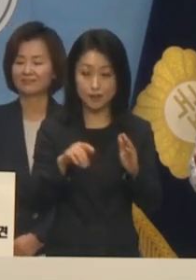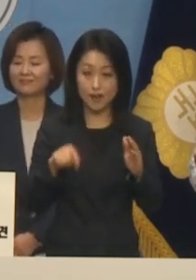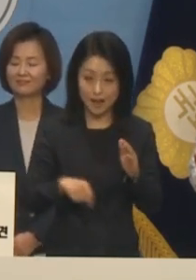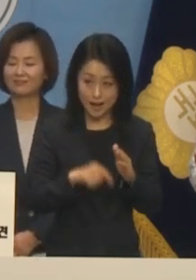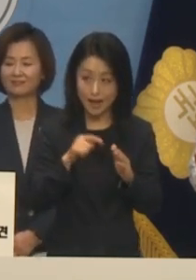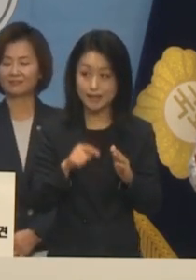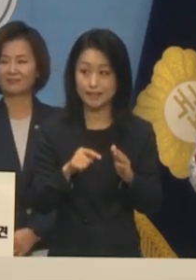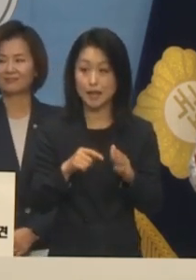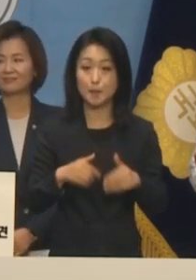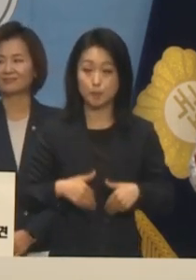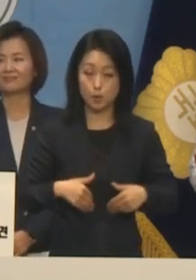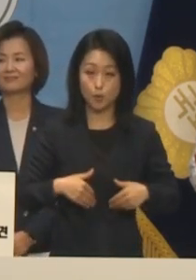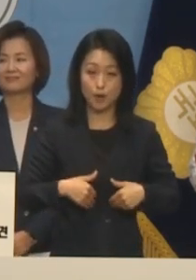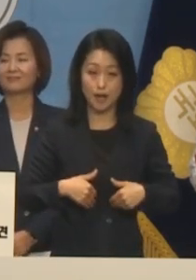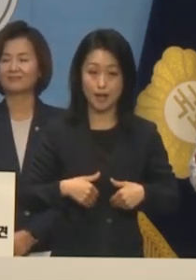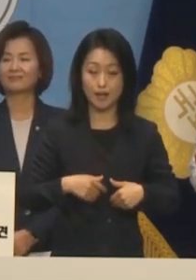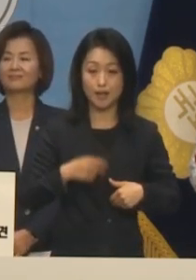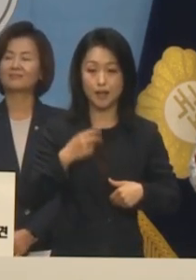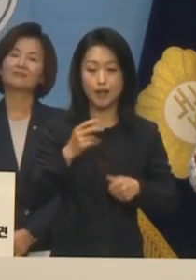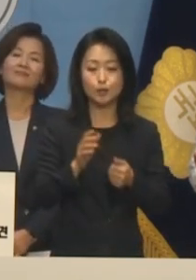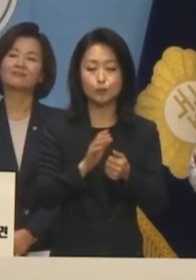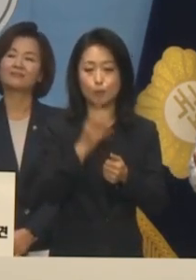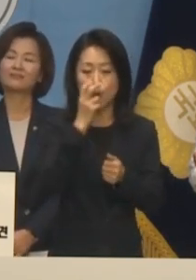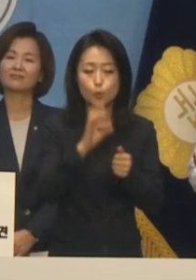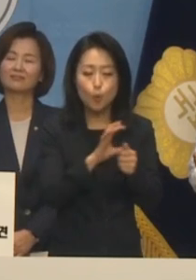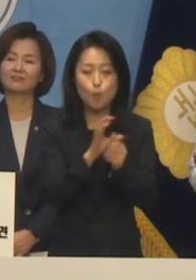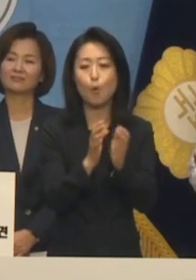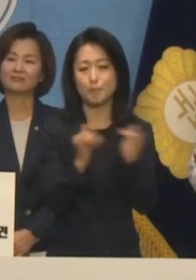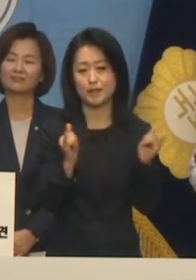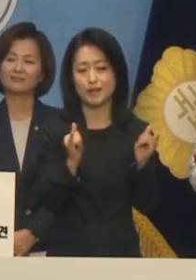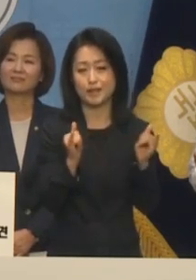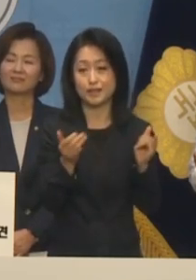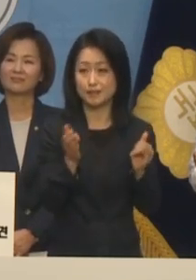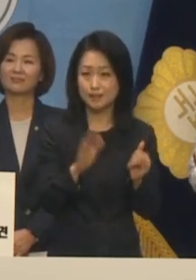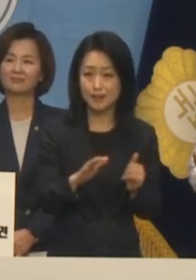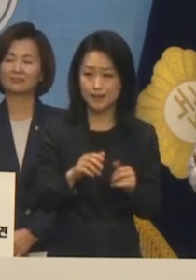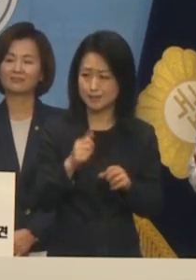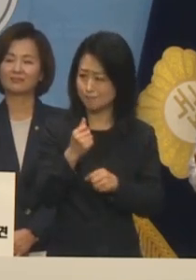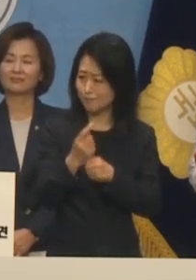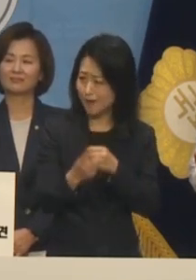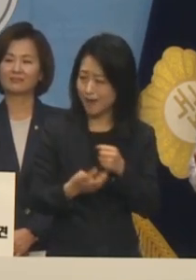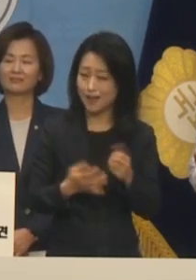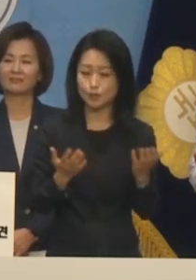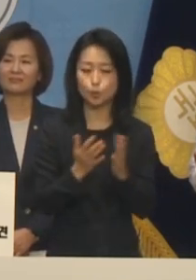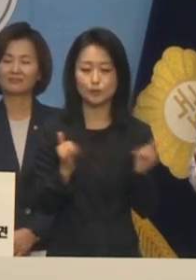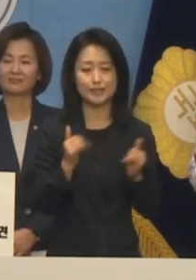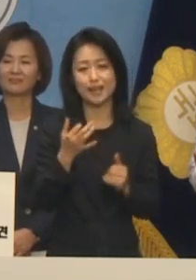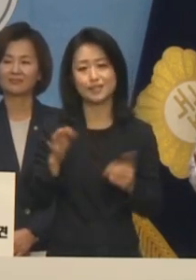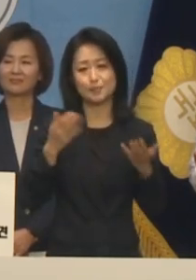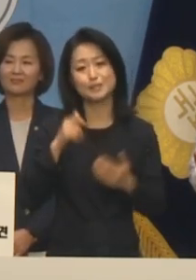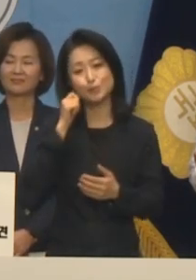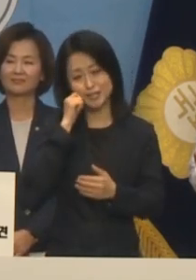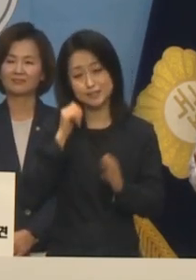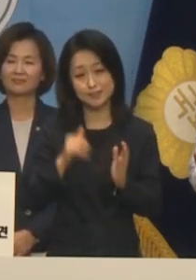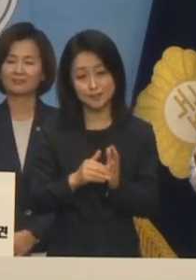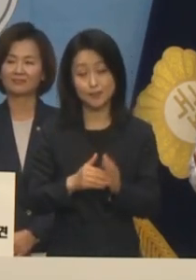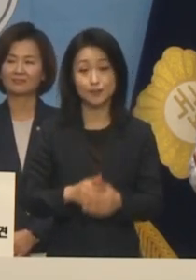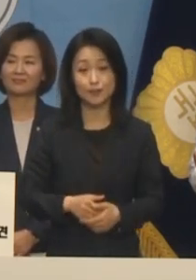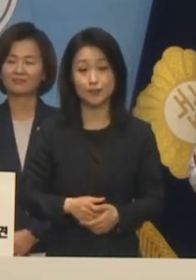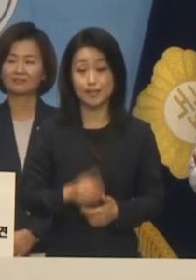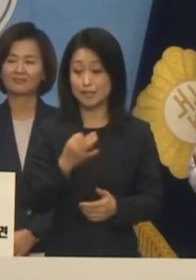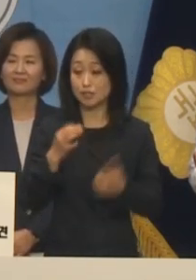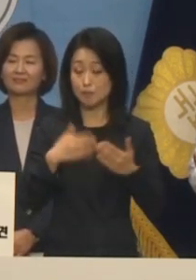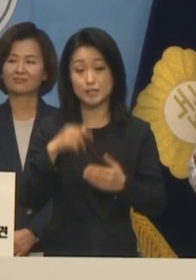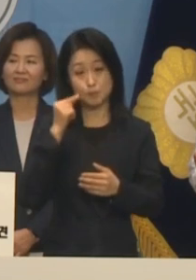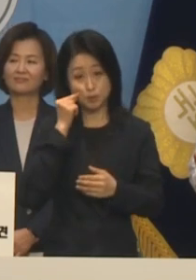위한 가사돌봄이라는 필수 서비스를 제공받고 있지만 수십 년간 노동자로 인정받지 못하며 지내왔습니다.